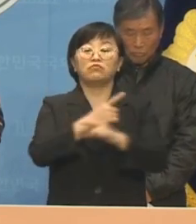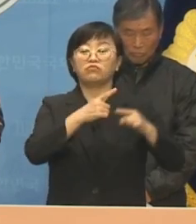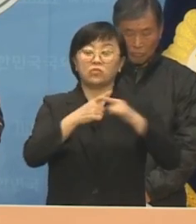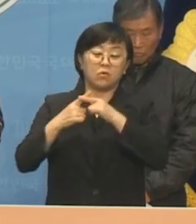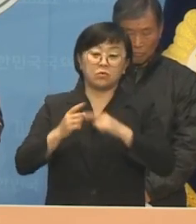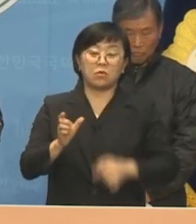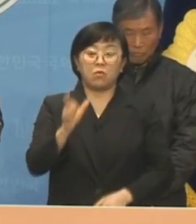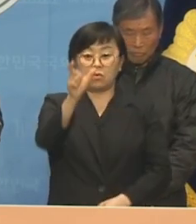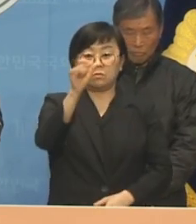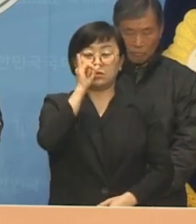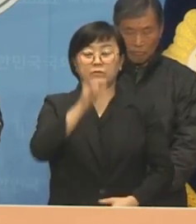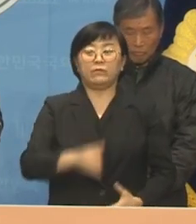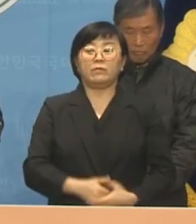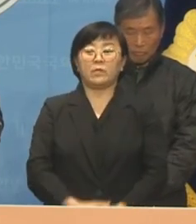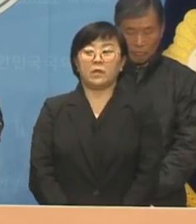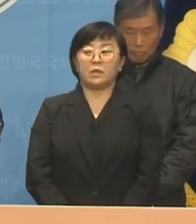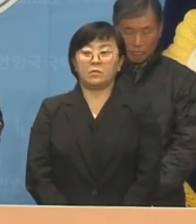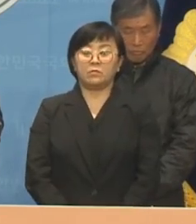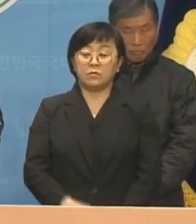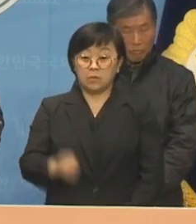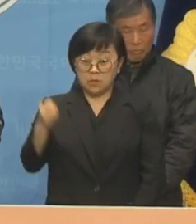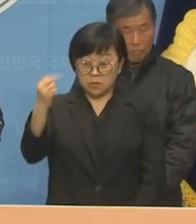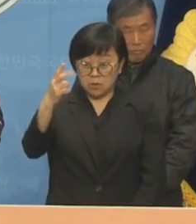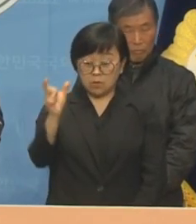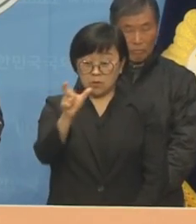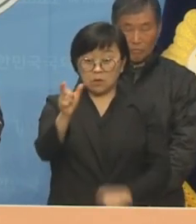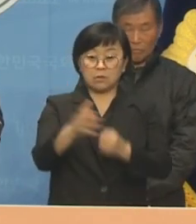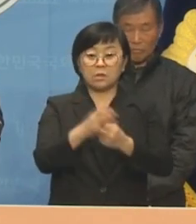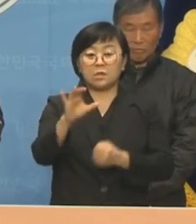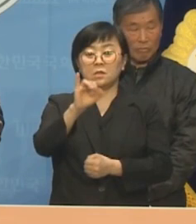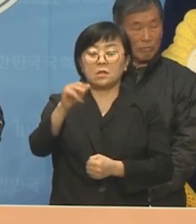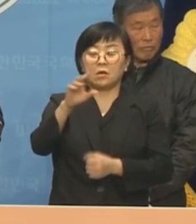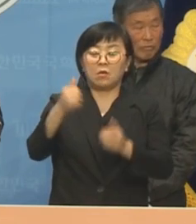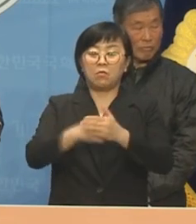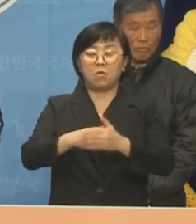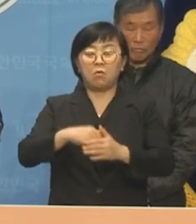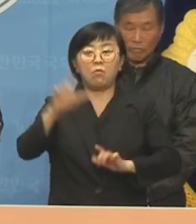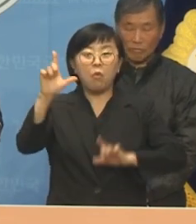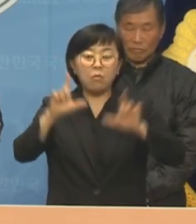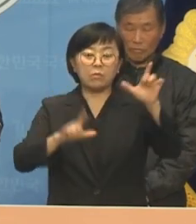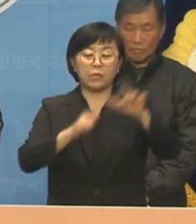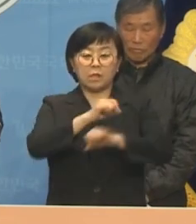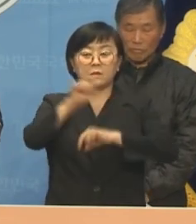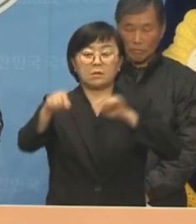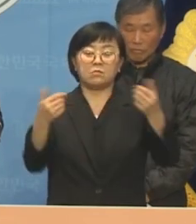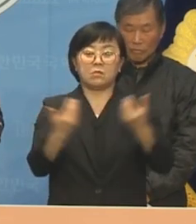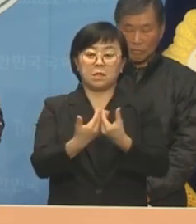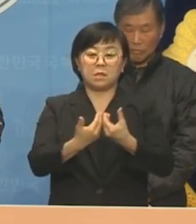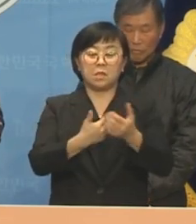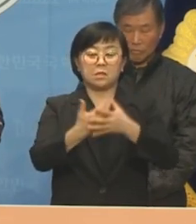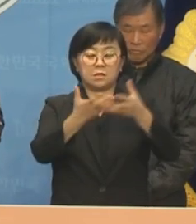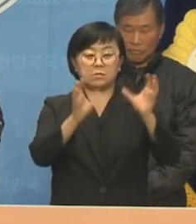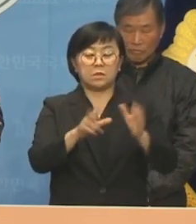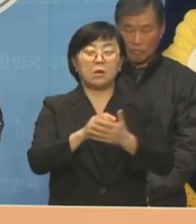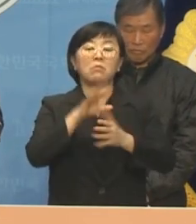일방적으로 올려놓은 상태입니다. 거기에는 이장의 품위 유지, 행정에 대한 반대, 집단민원